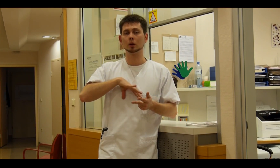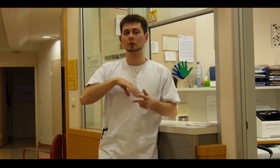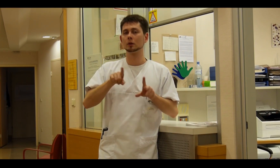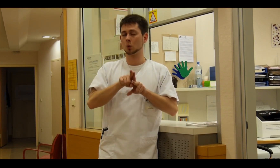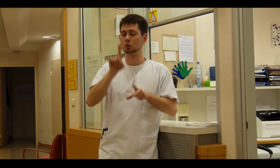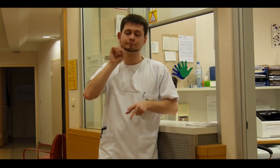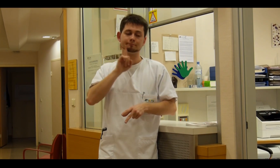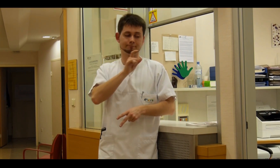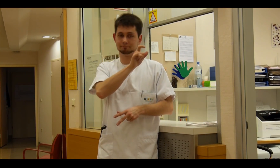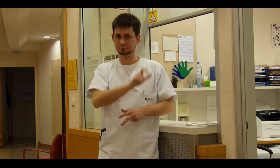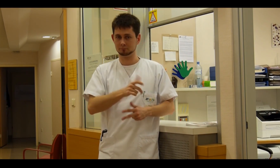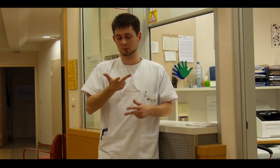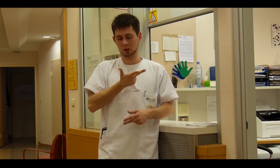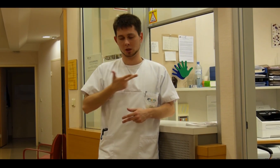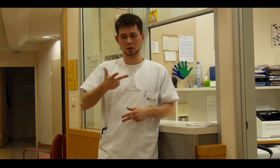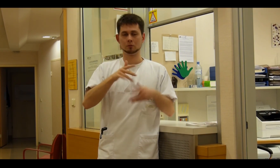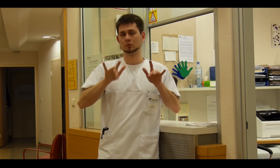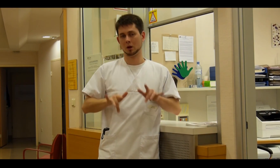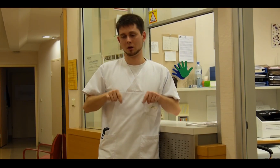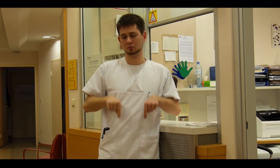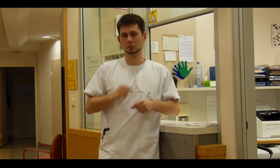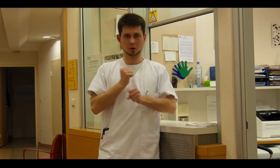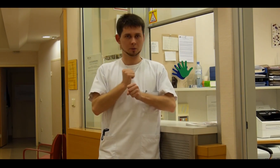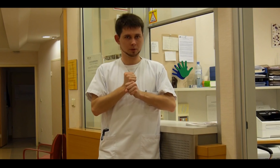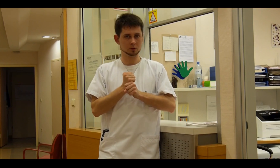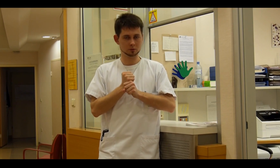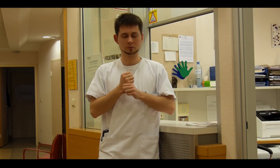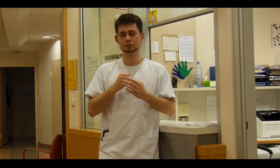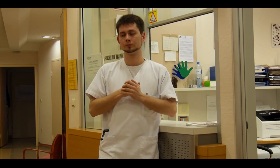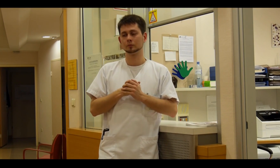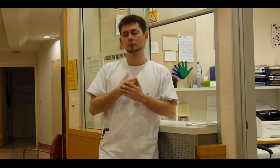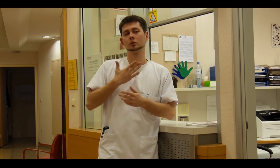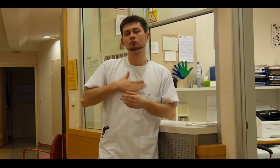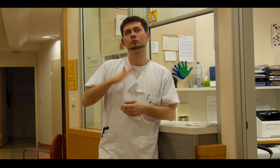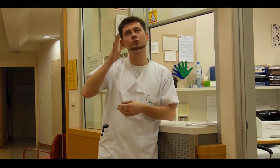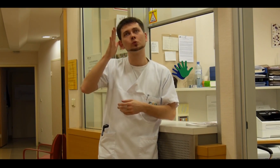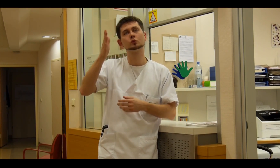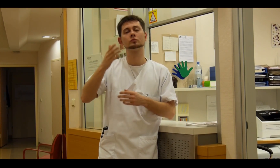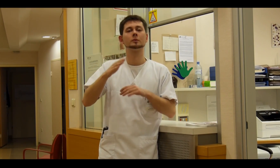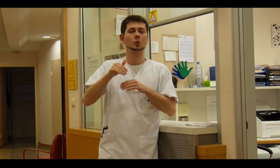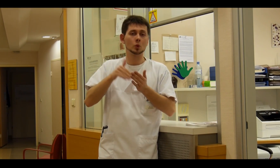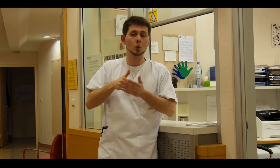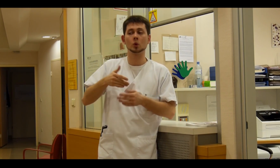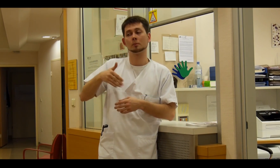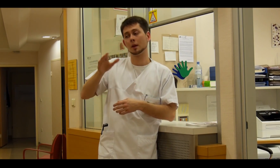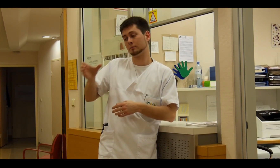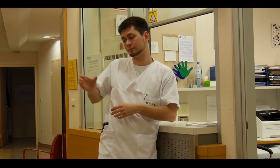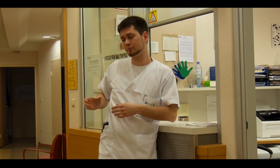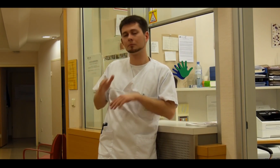ist. Wir arbeiten alle drei hier zusammen. Doch mein Wunsch für die Zukunft ist es, dass noch mehr